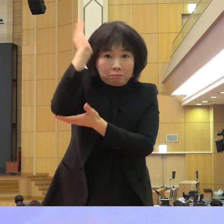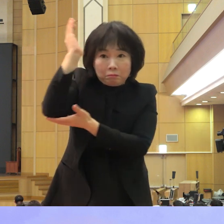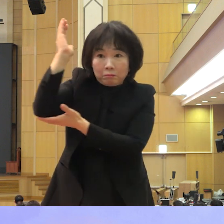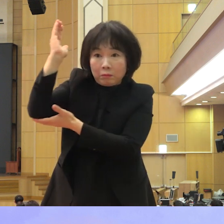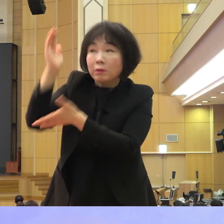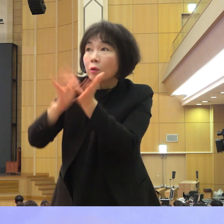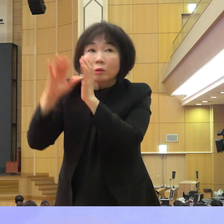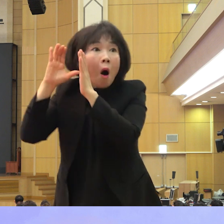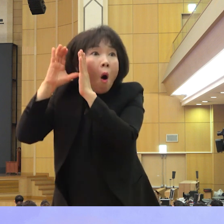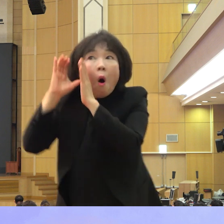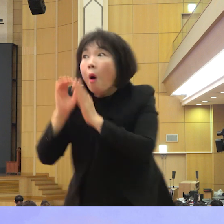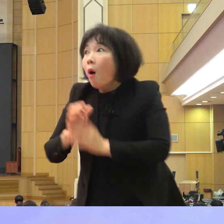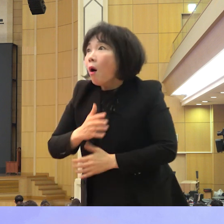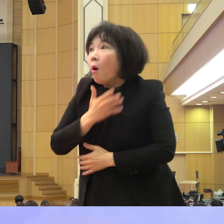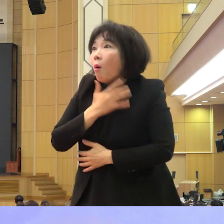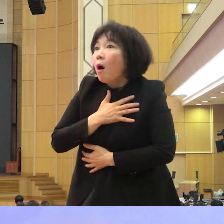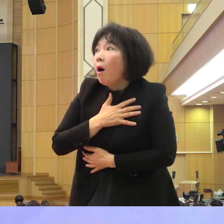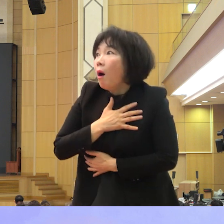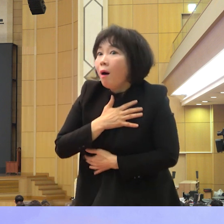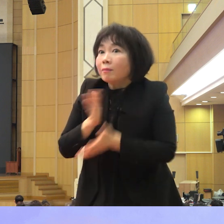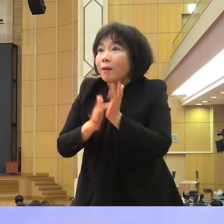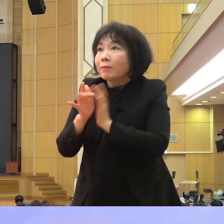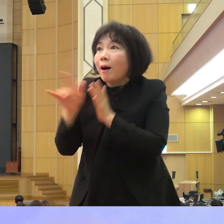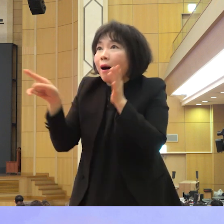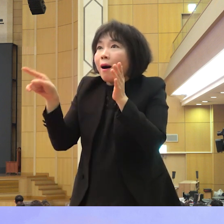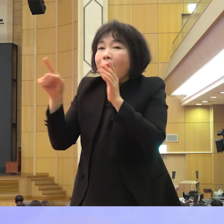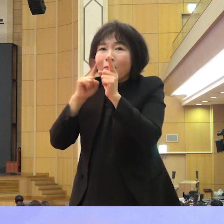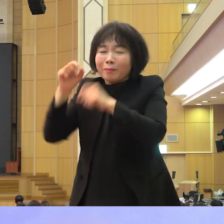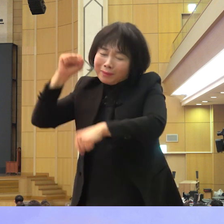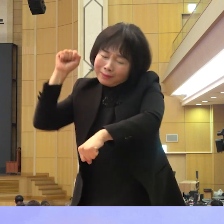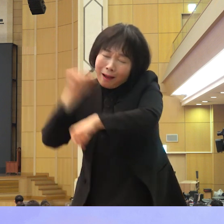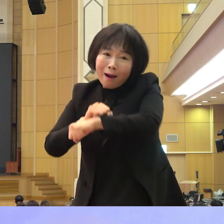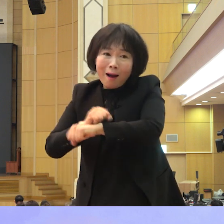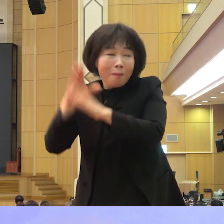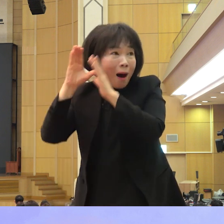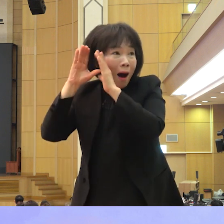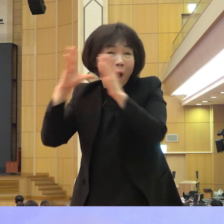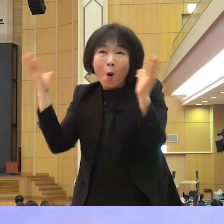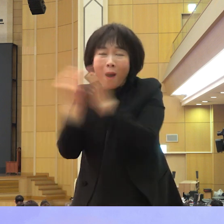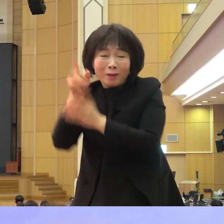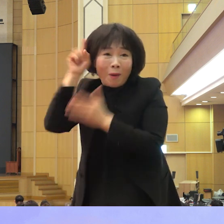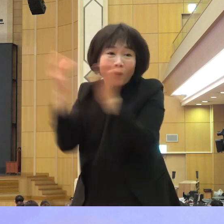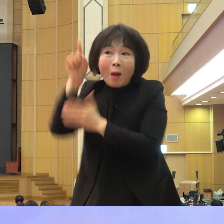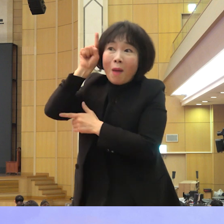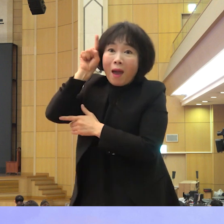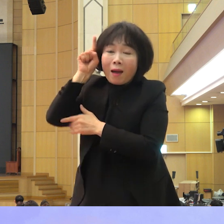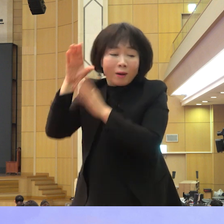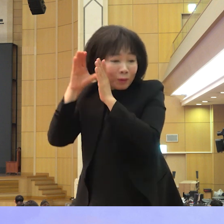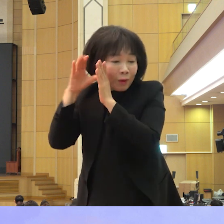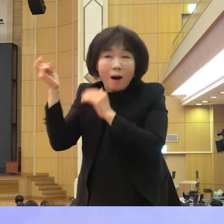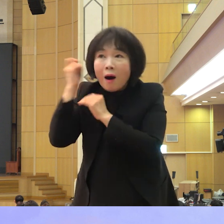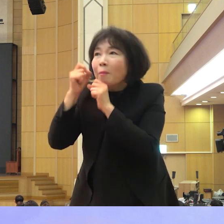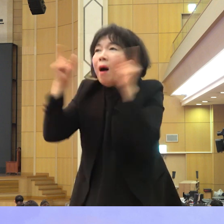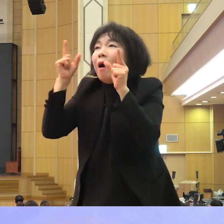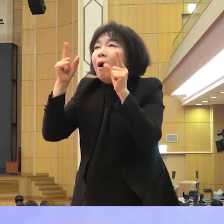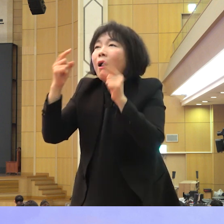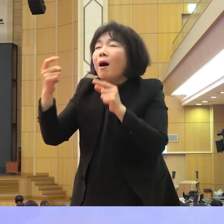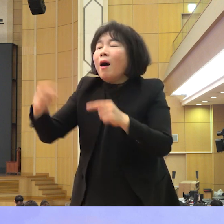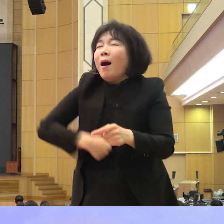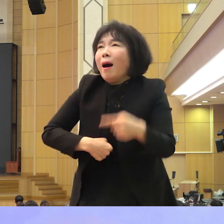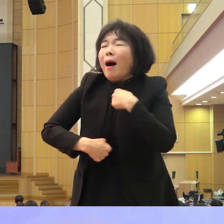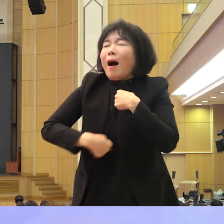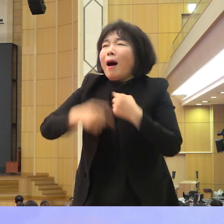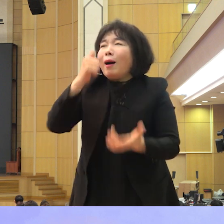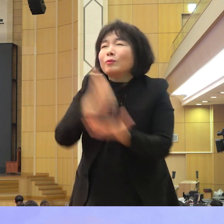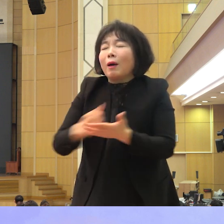완벽한 말씀이잖아요. 그럼에도 예수님 말씀을 전하는 말씀도 들어서 깨닫는 사람, 회개한 사람이 있고, 어떤